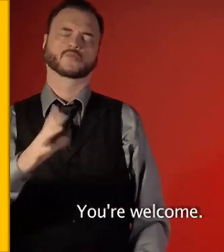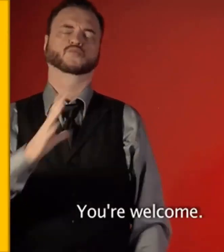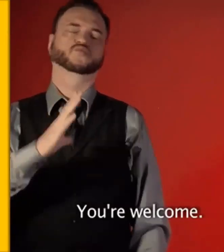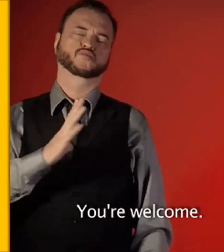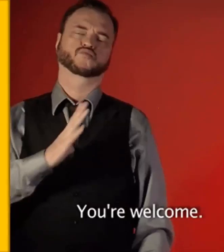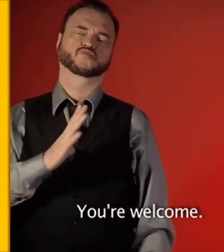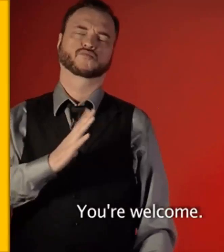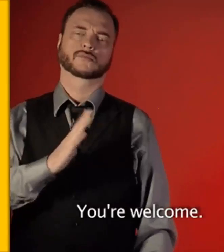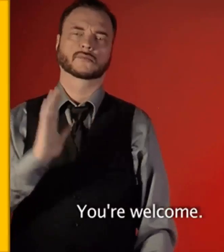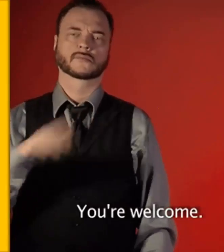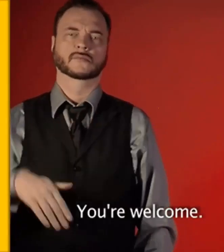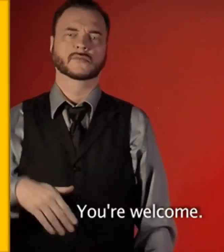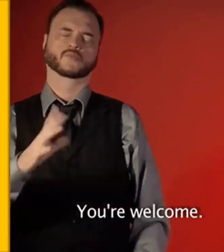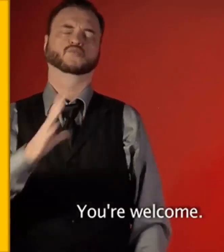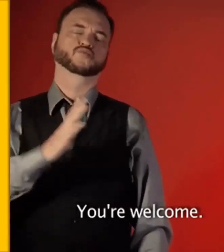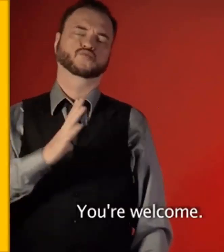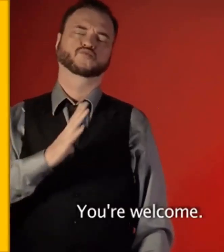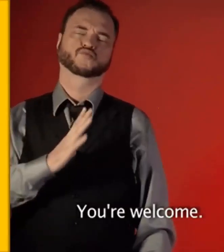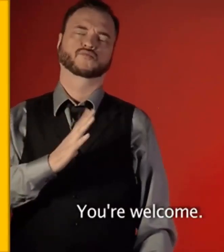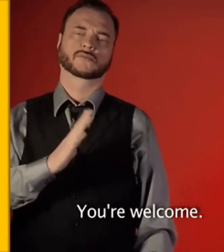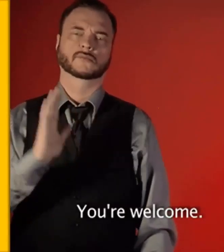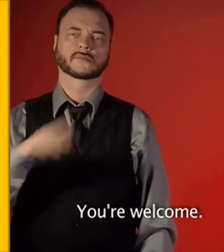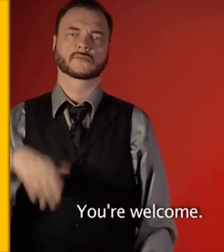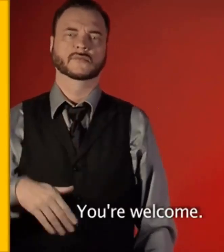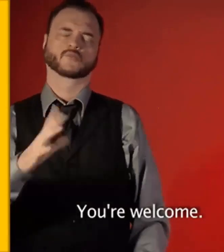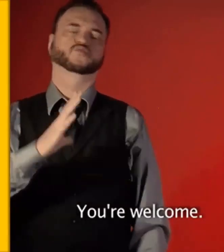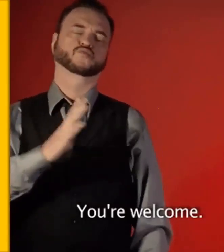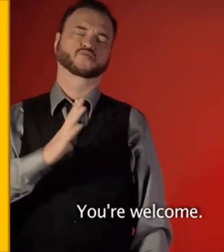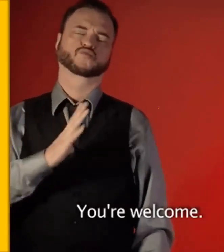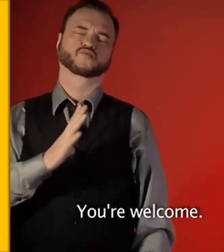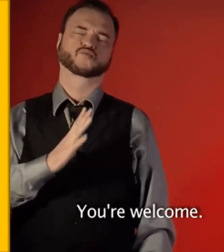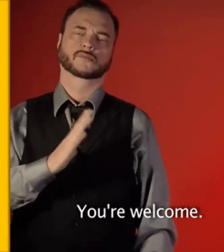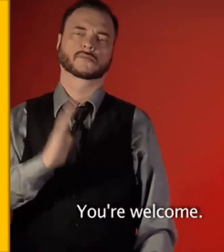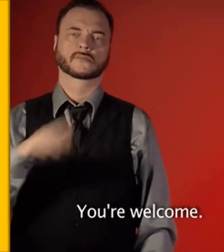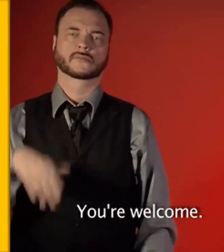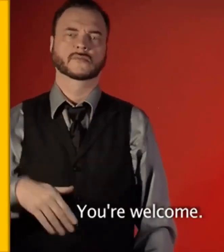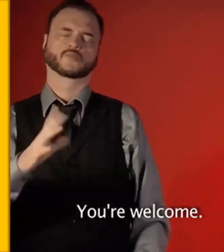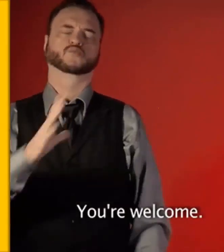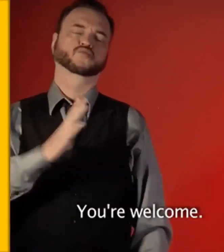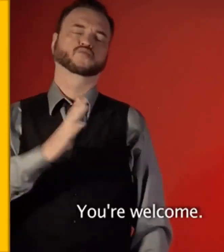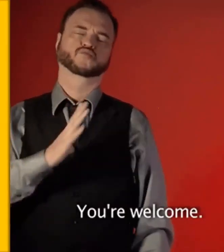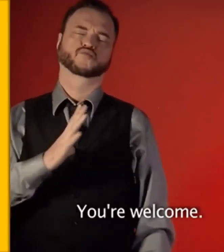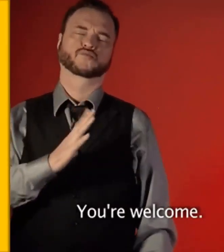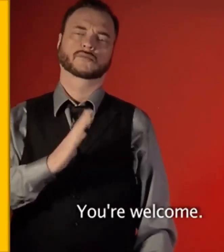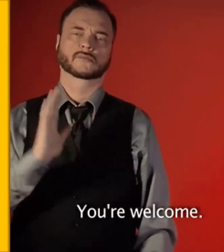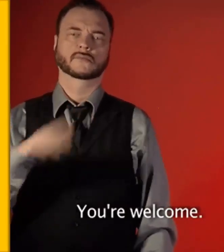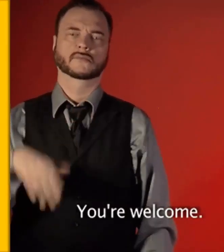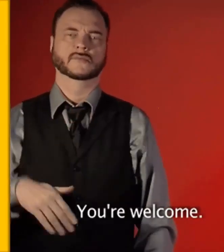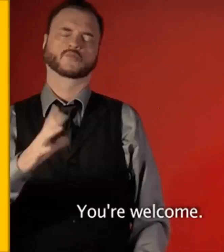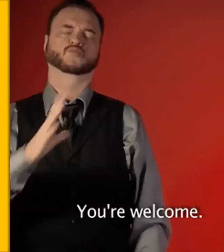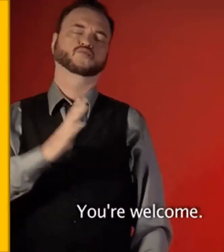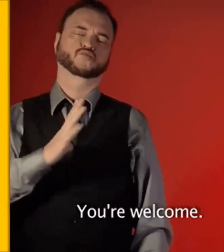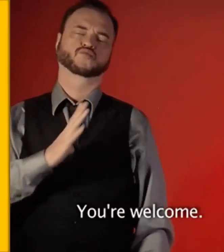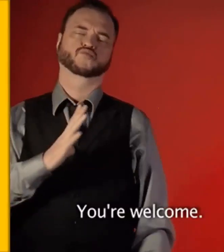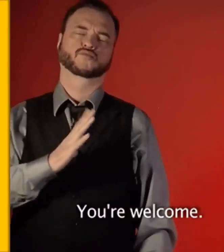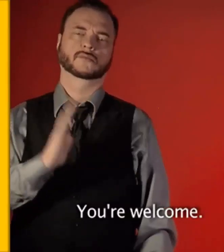Yo te doy las gracias y la otra persona te da la bienvenida a ti. So no es de nada, es you're